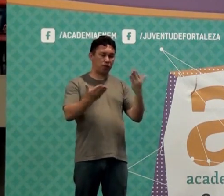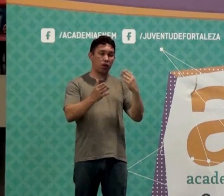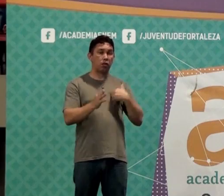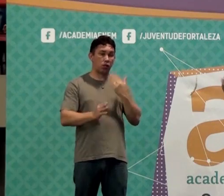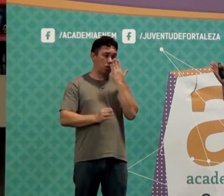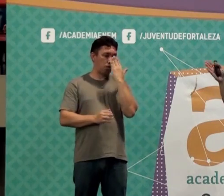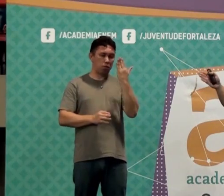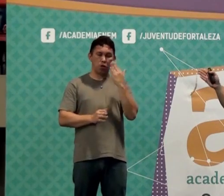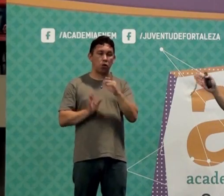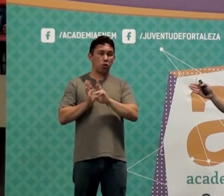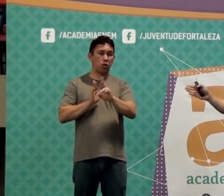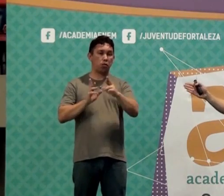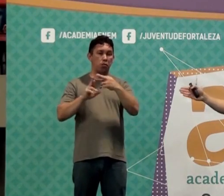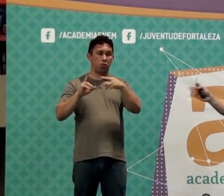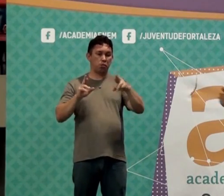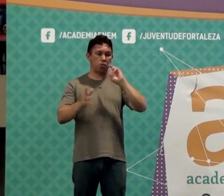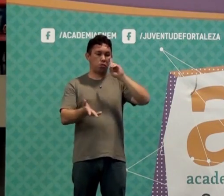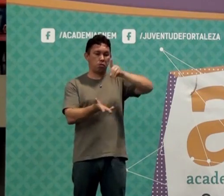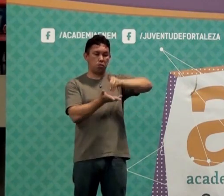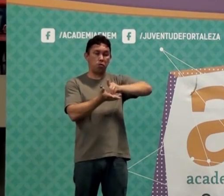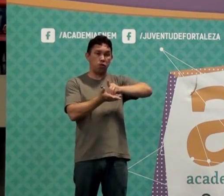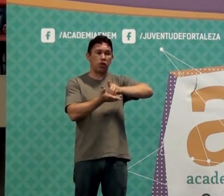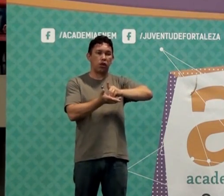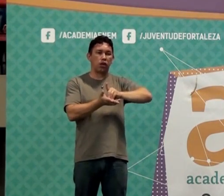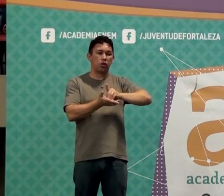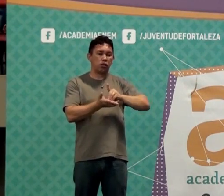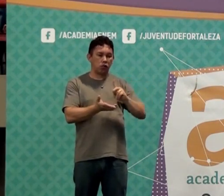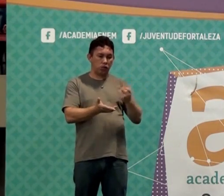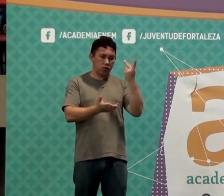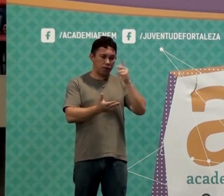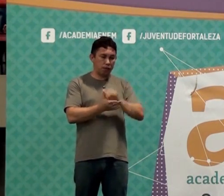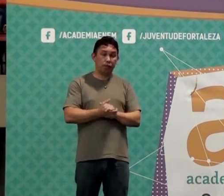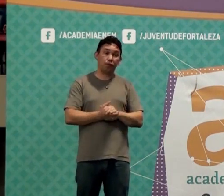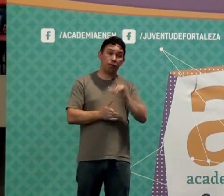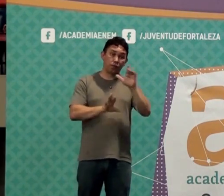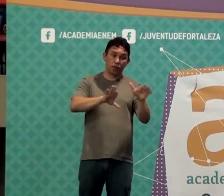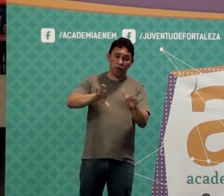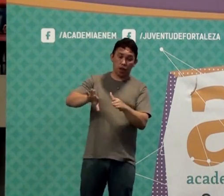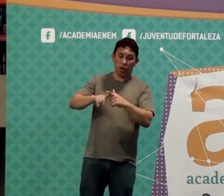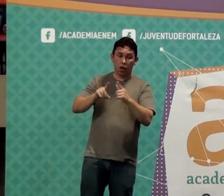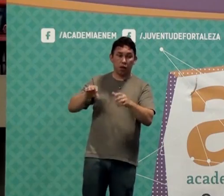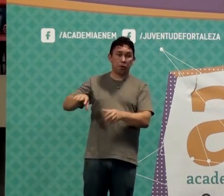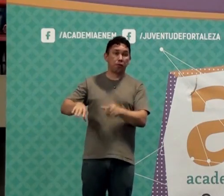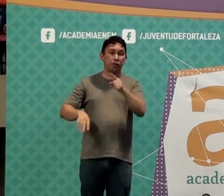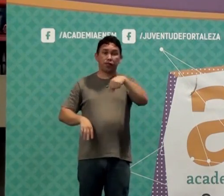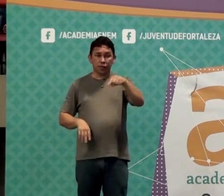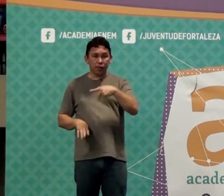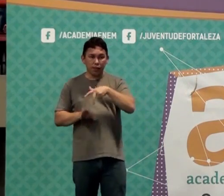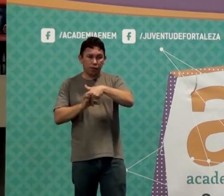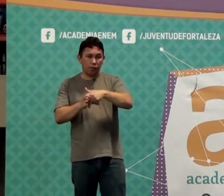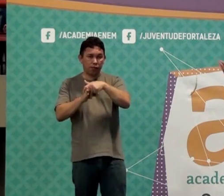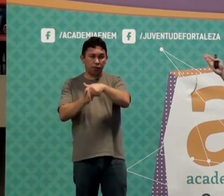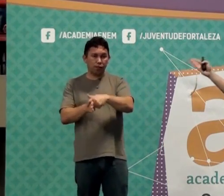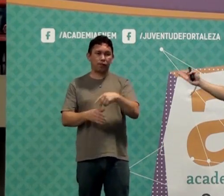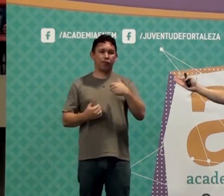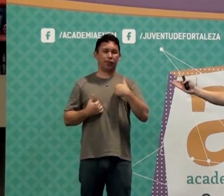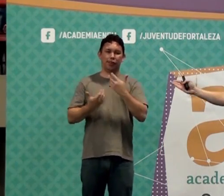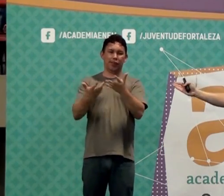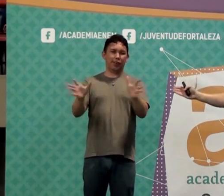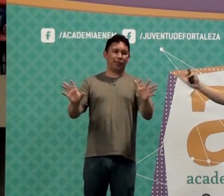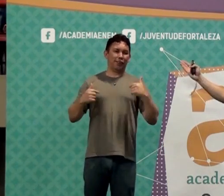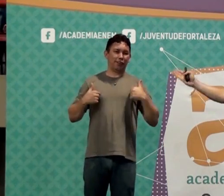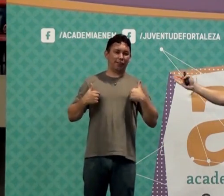Detalhe, quando Gabriel morrer, o filho do Gabriel é cavaleiro? Não. Não é cavaleiro. Não é